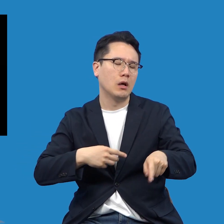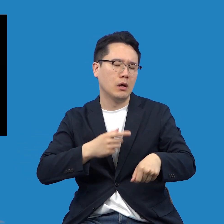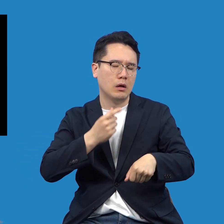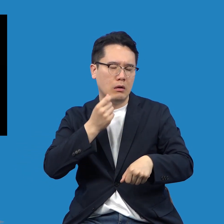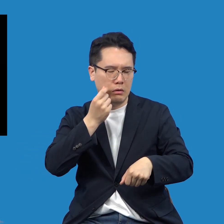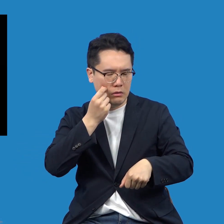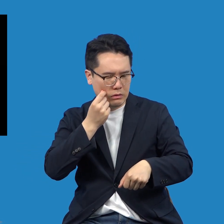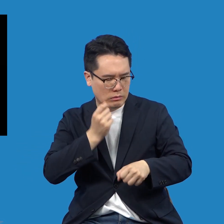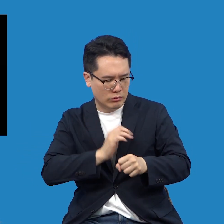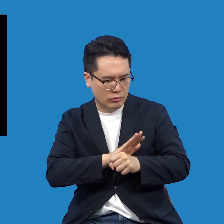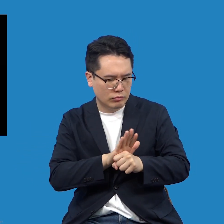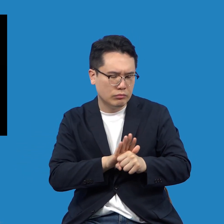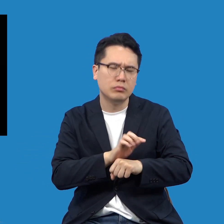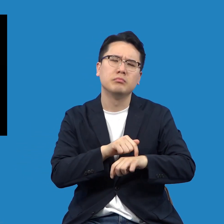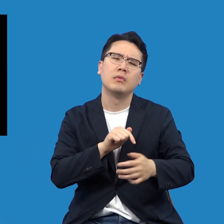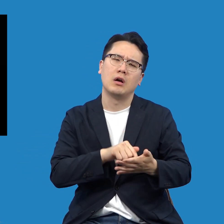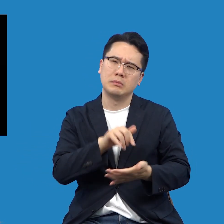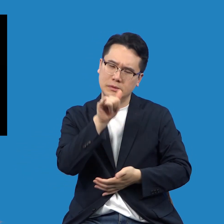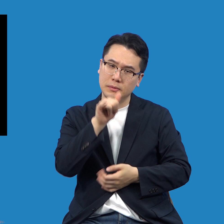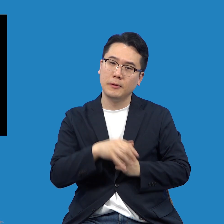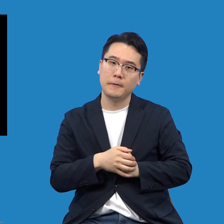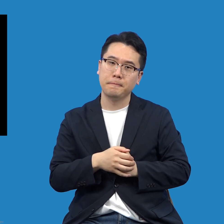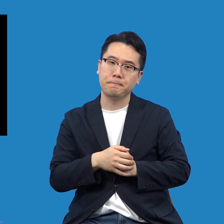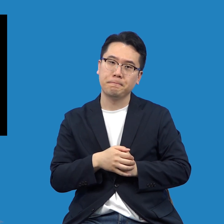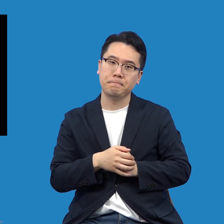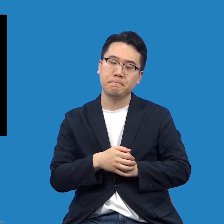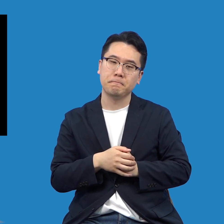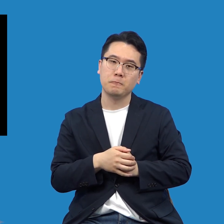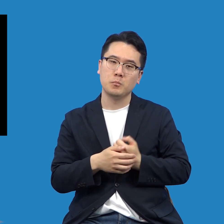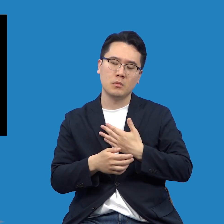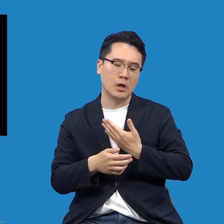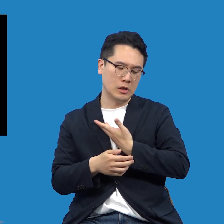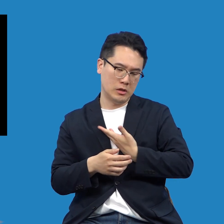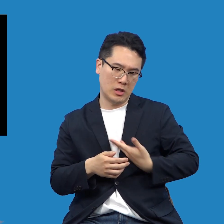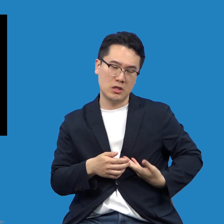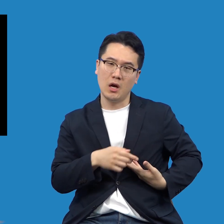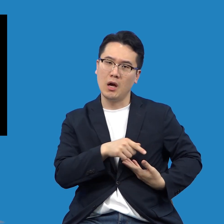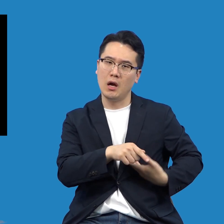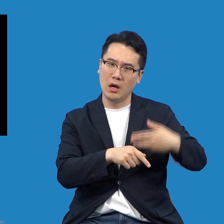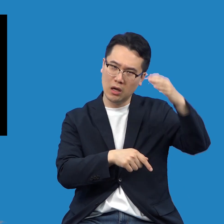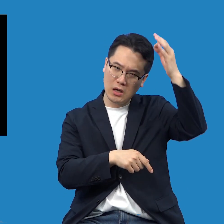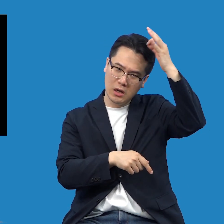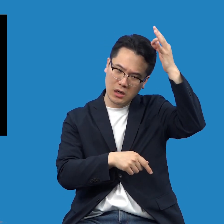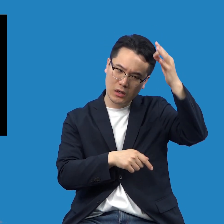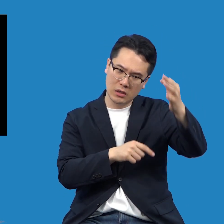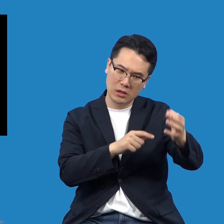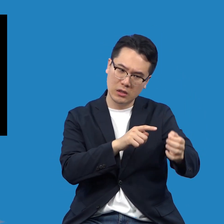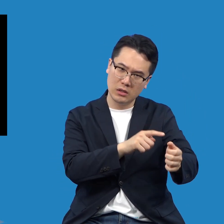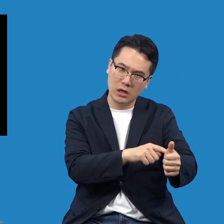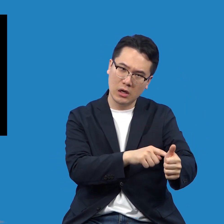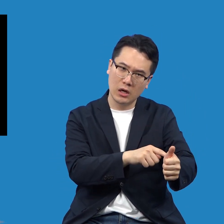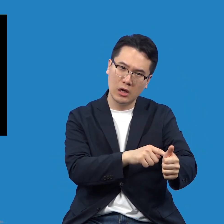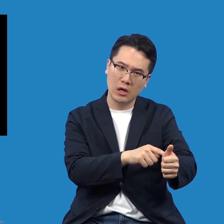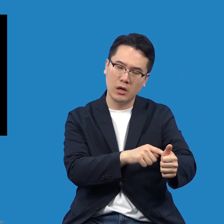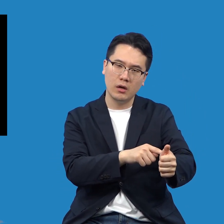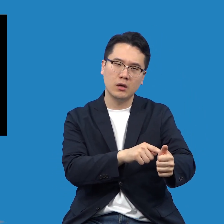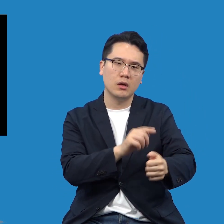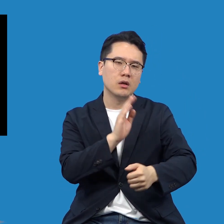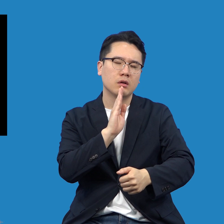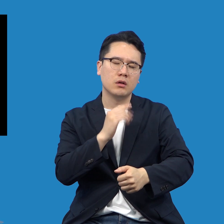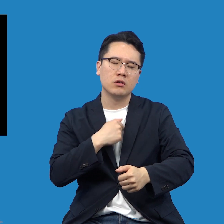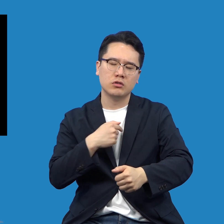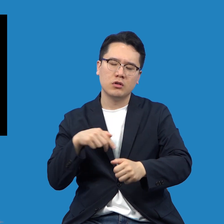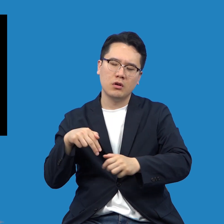아니, 이 내 제자 엘리사가 진정으로 내가 걸어왔던 이